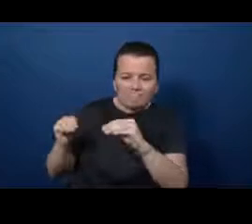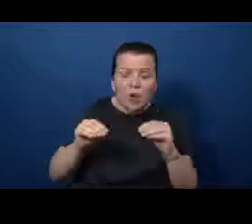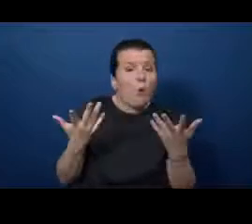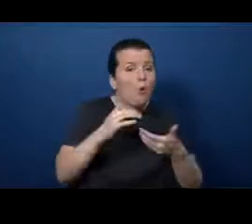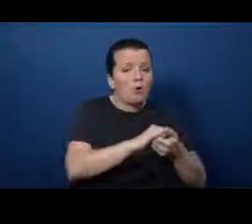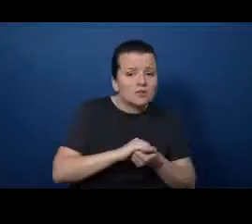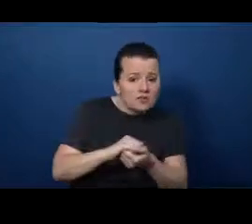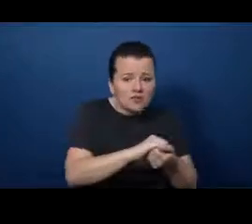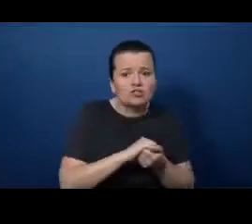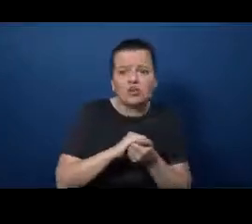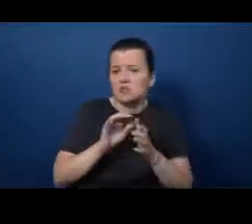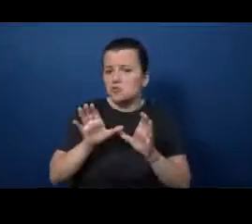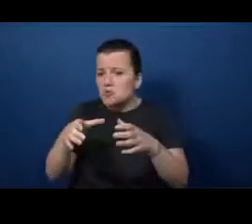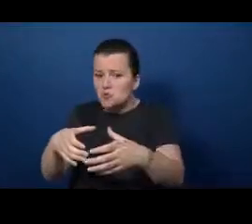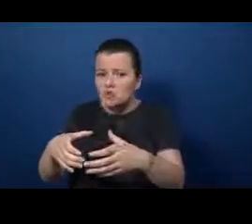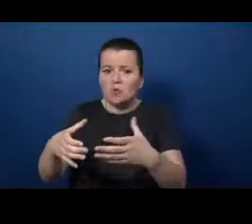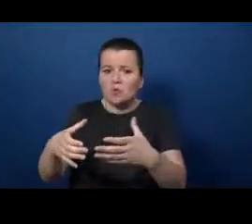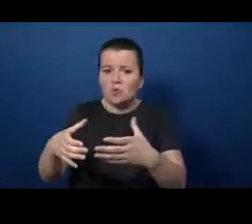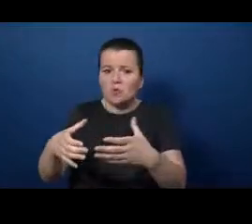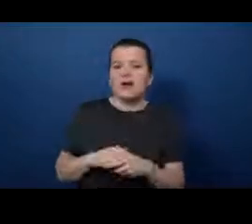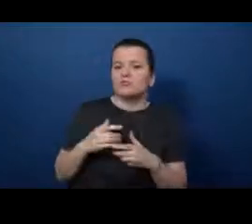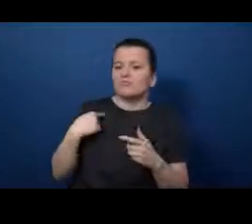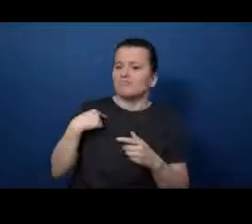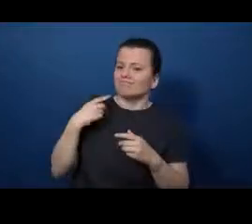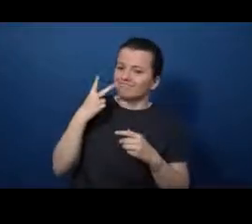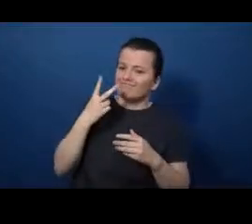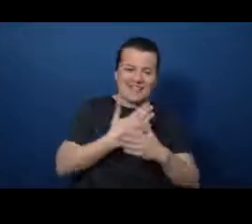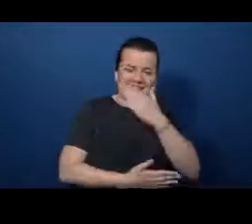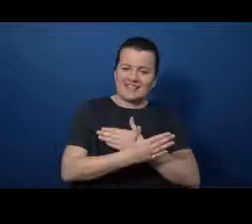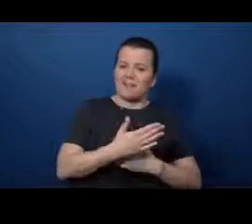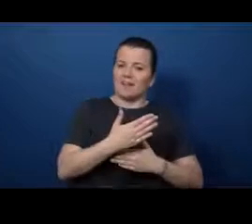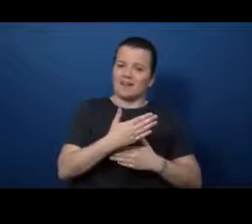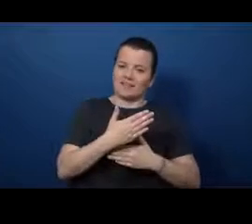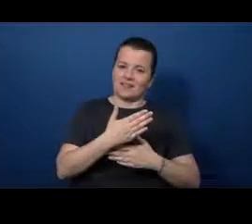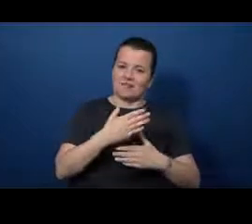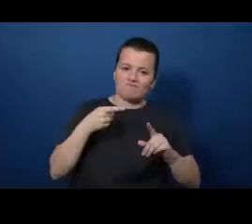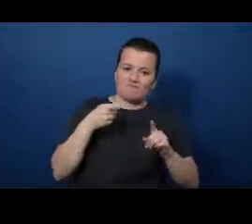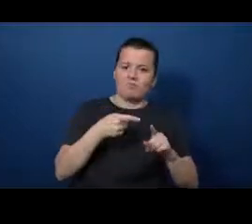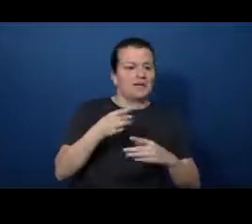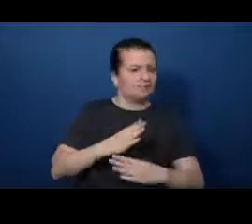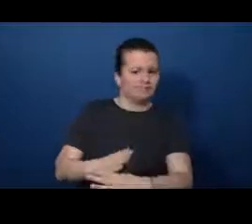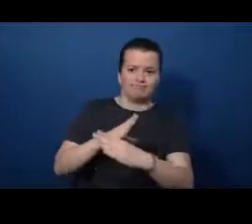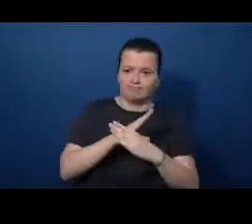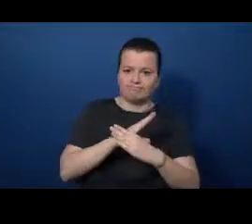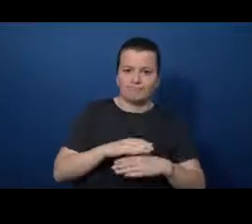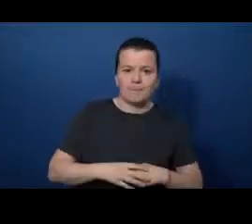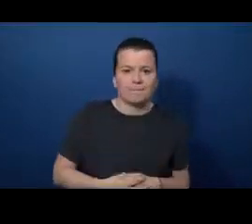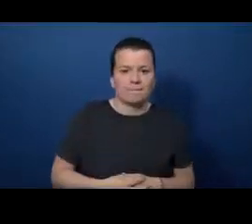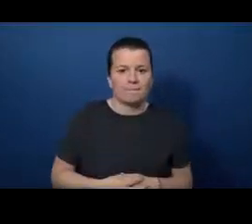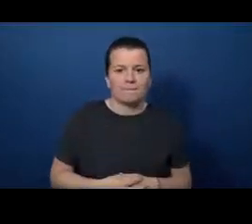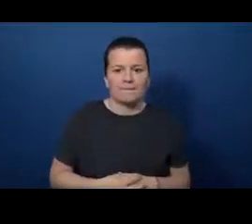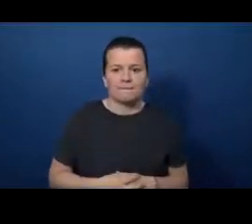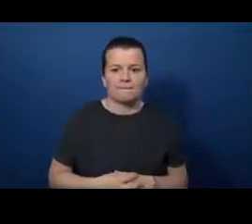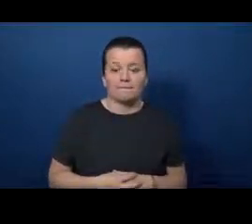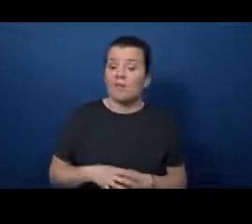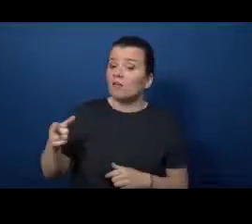暴力或反欺辱残障青年的小组、社团和活动，去减少我们非残